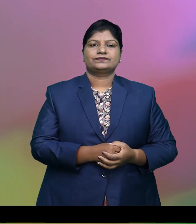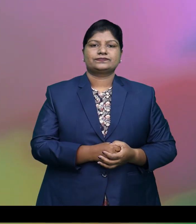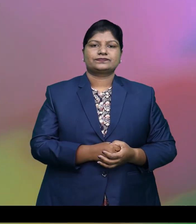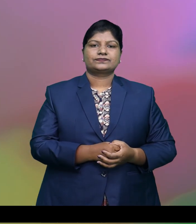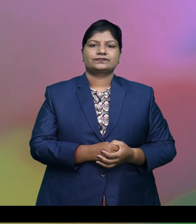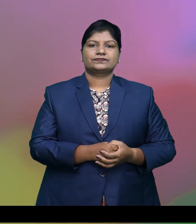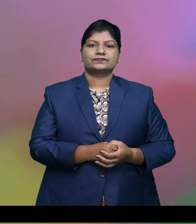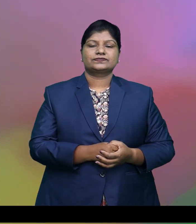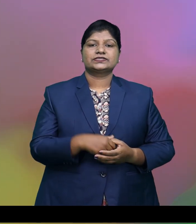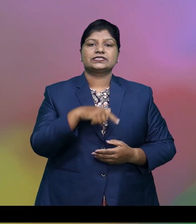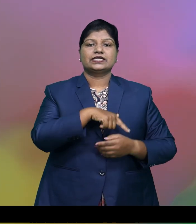సిస్టోలిక్ ఒత్తిడి,